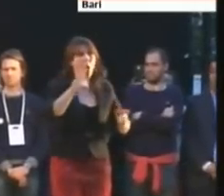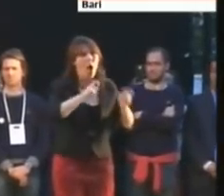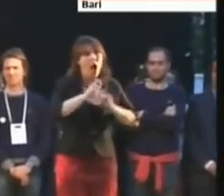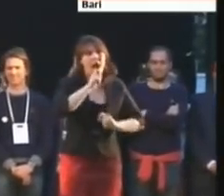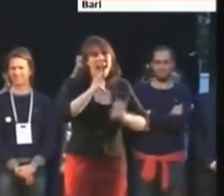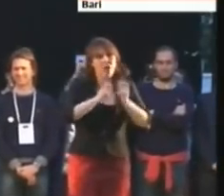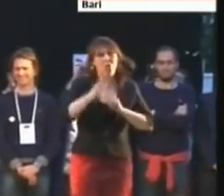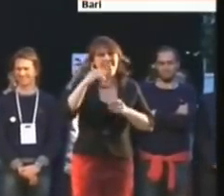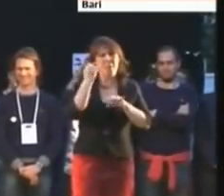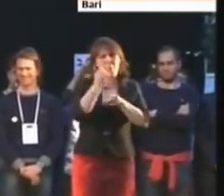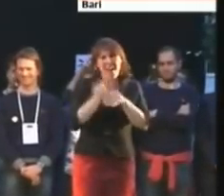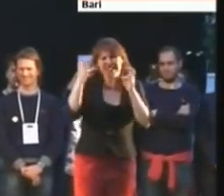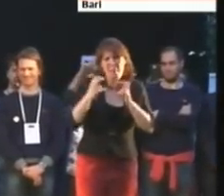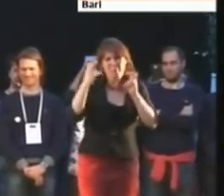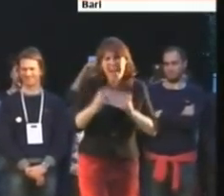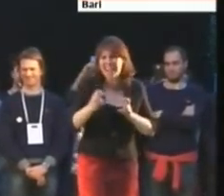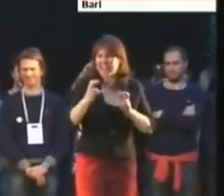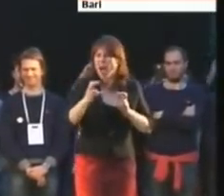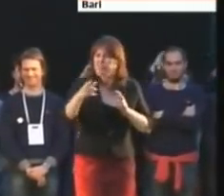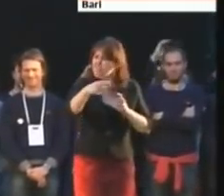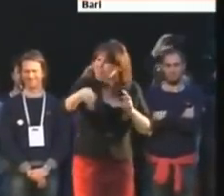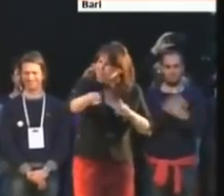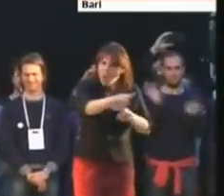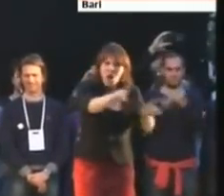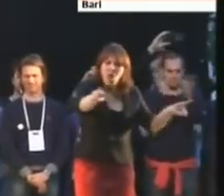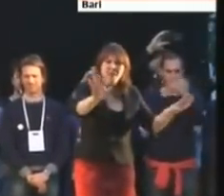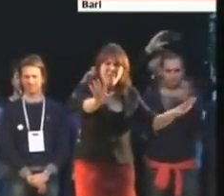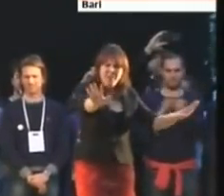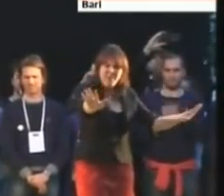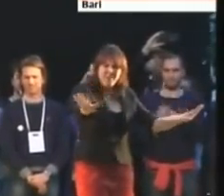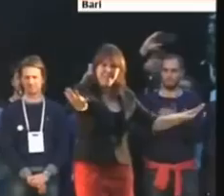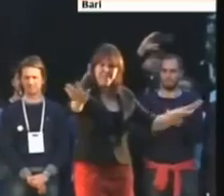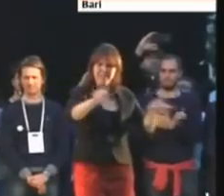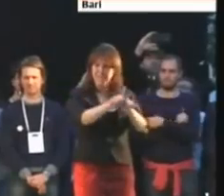televisione, questi pezzi di merda dei giornalisti, non li... No, no, ferma!